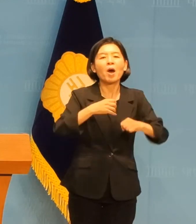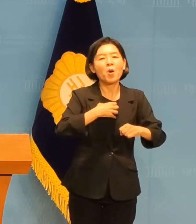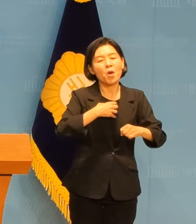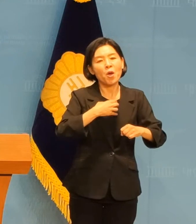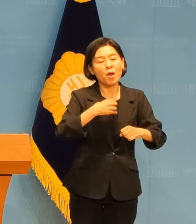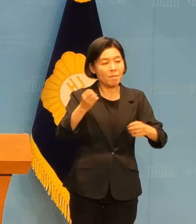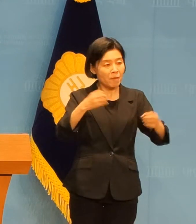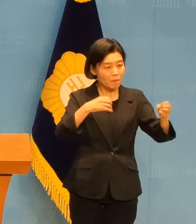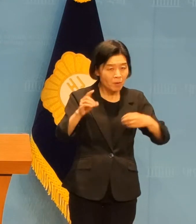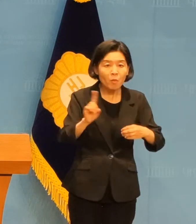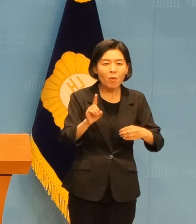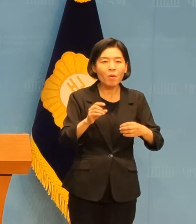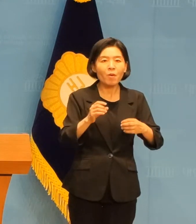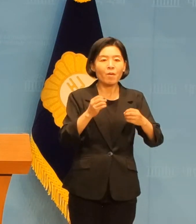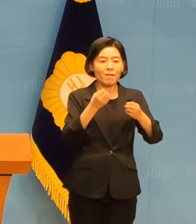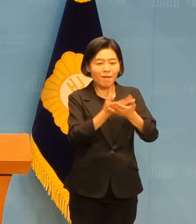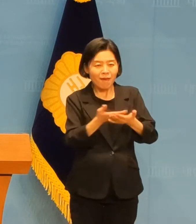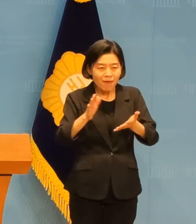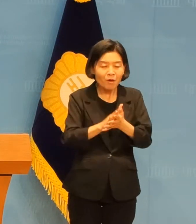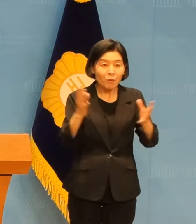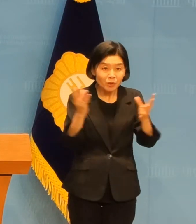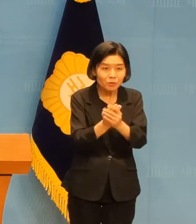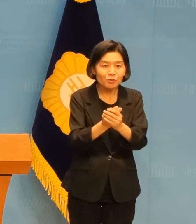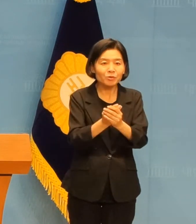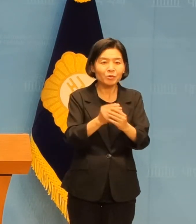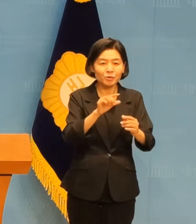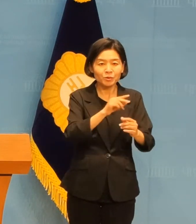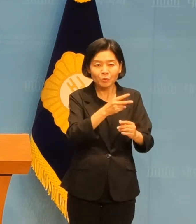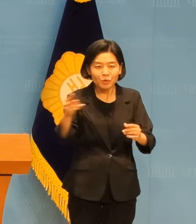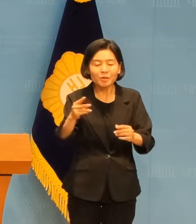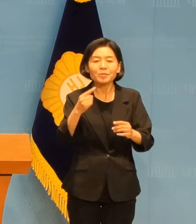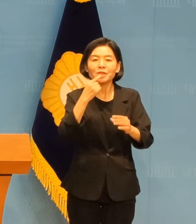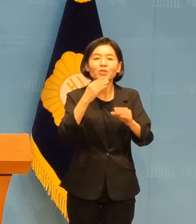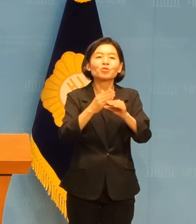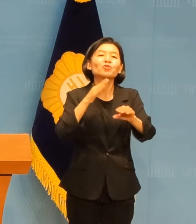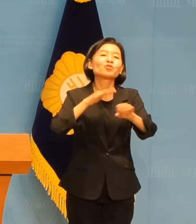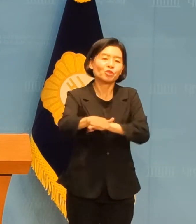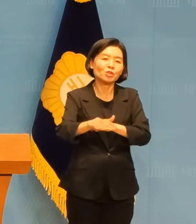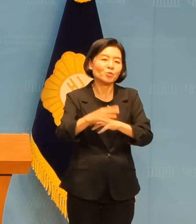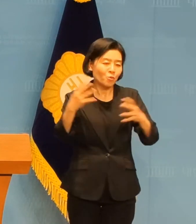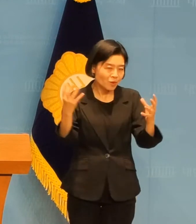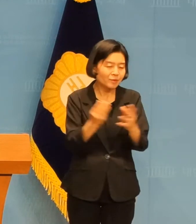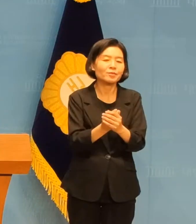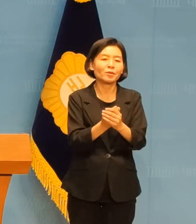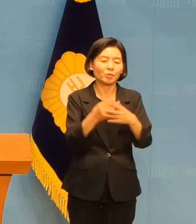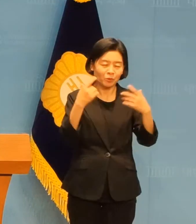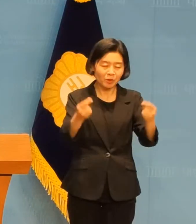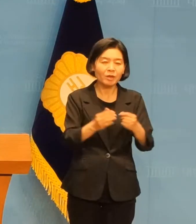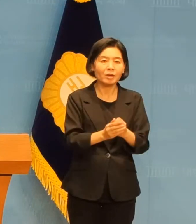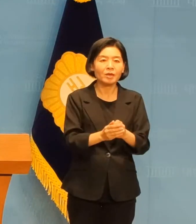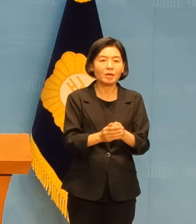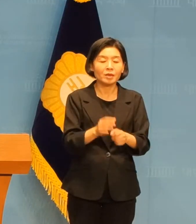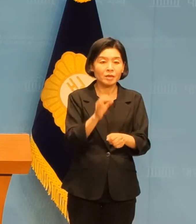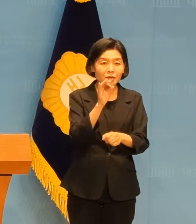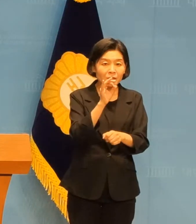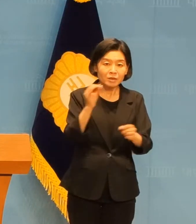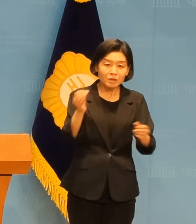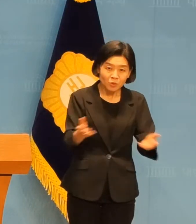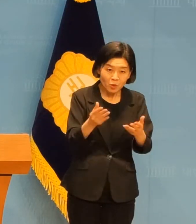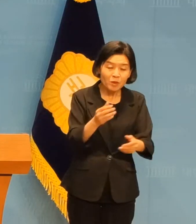개혁의 완성이 곧 민주주의의 완성임을 의미합니다. 소비 쿠폰 덕에